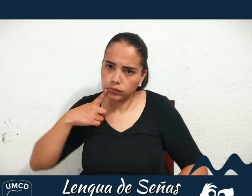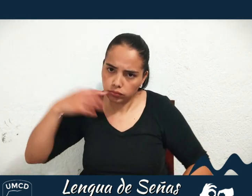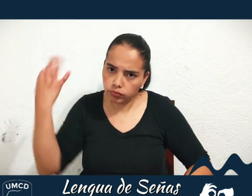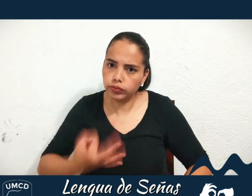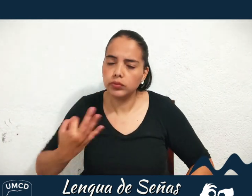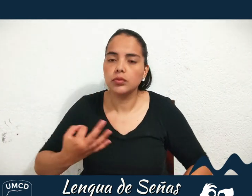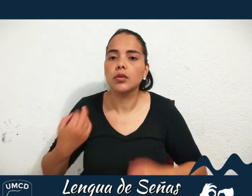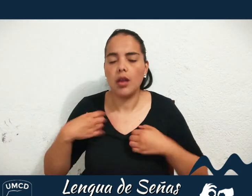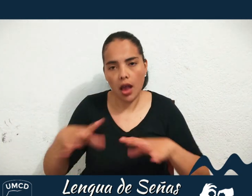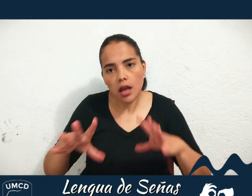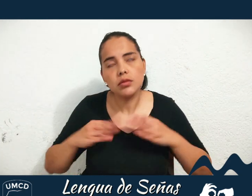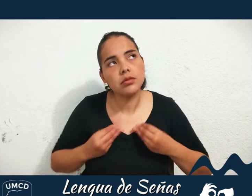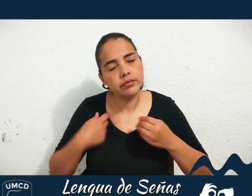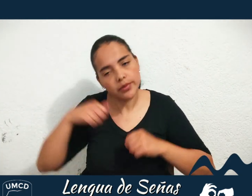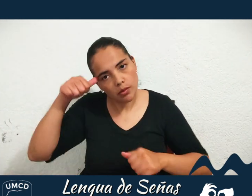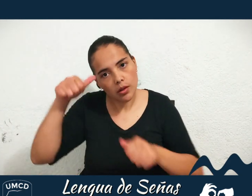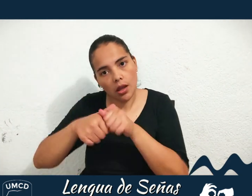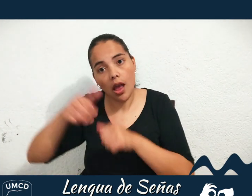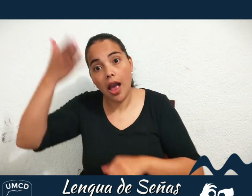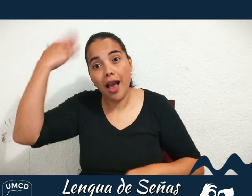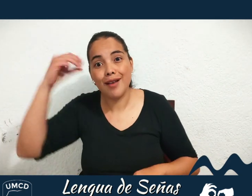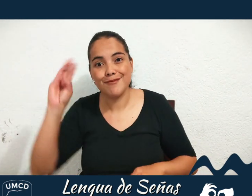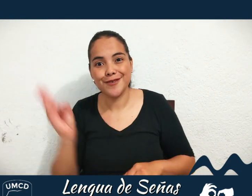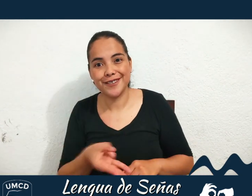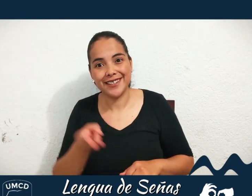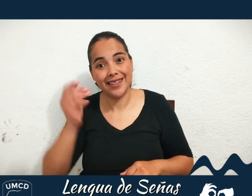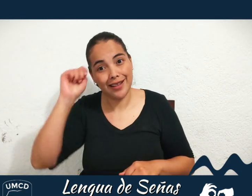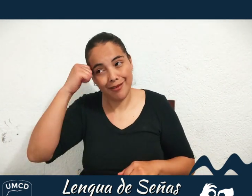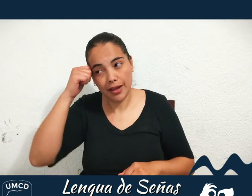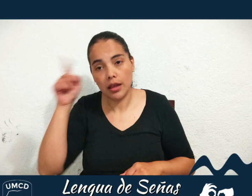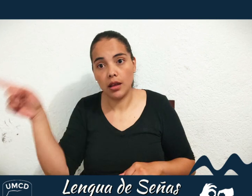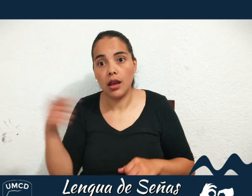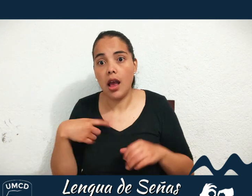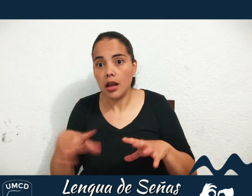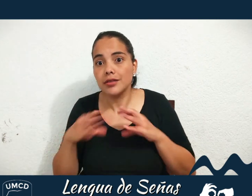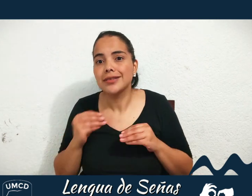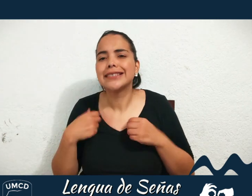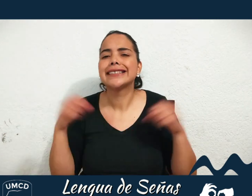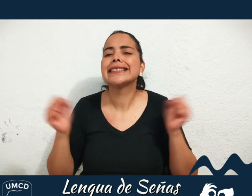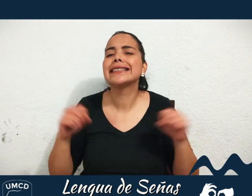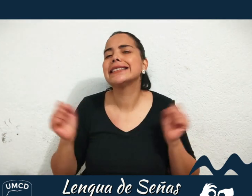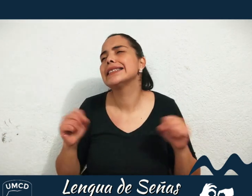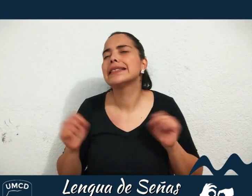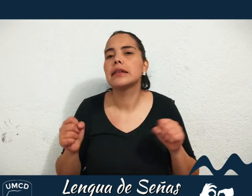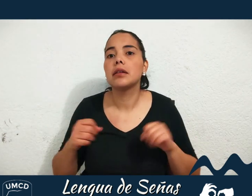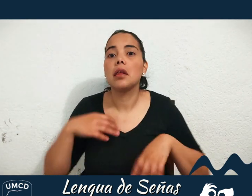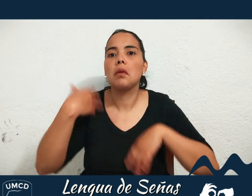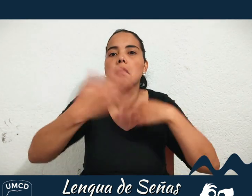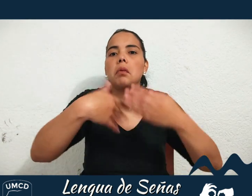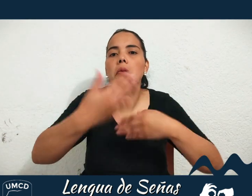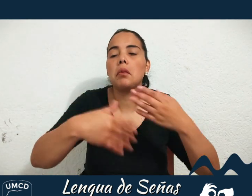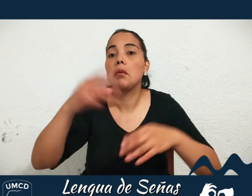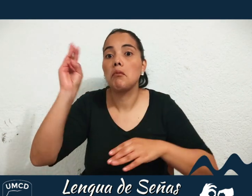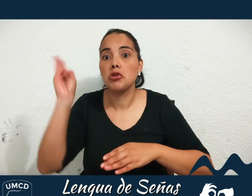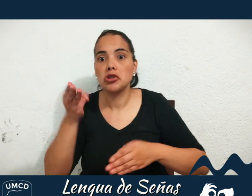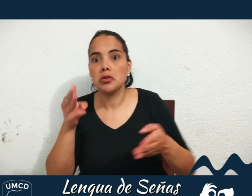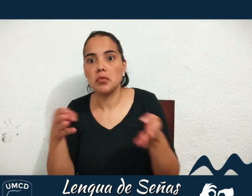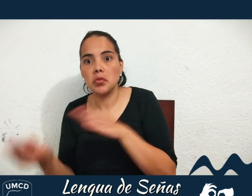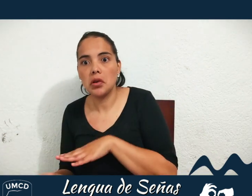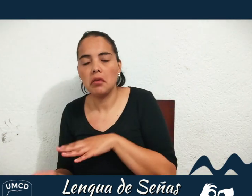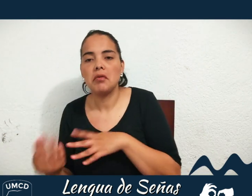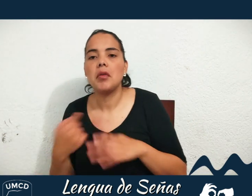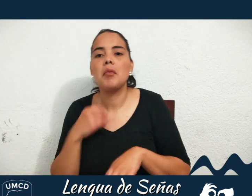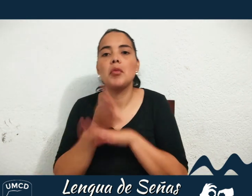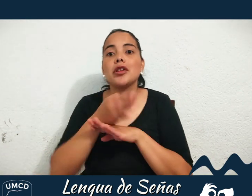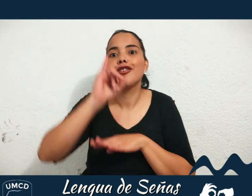con responsabilidad la petición que había hecho Moisés. Y si hubieran dicho solamente sí, lo vamos a hacer, con tal de que no